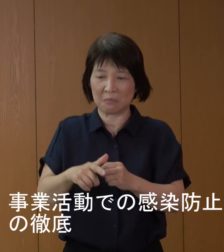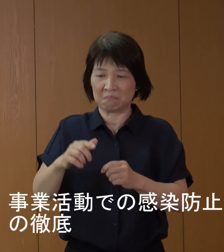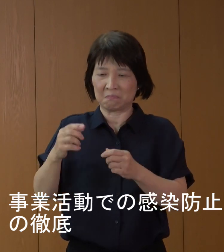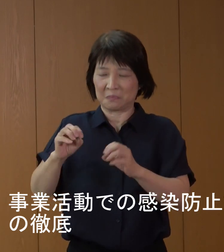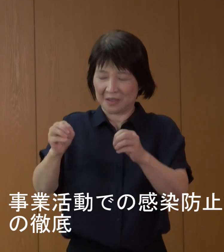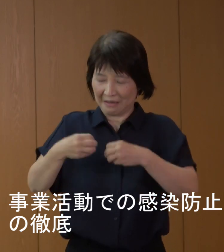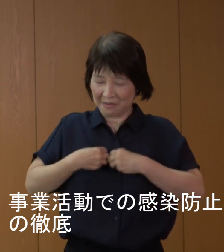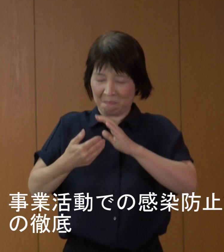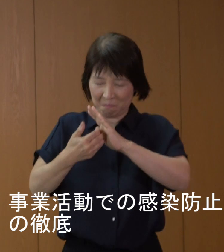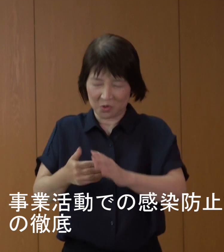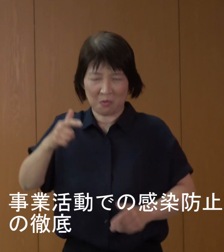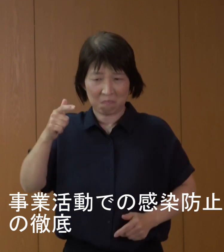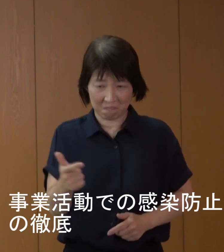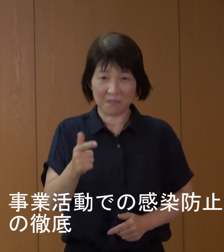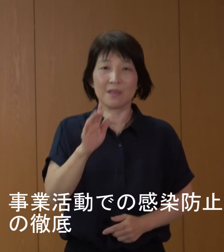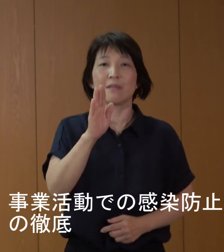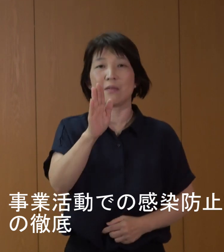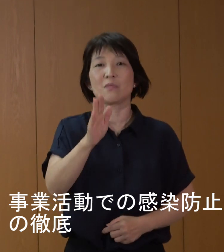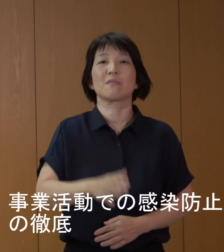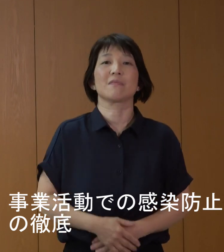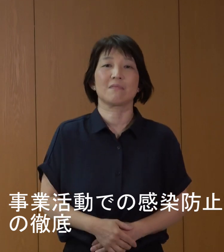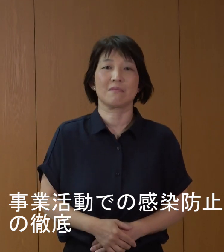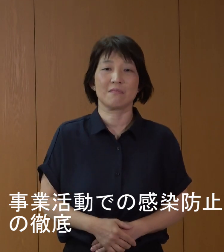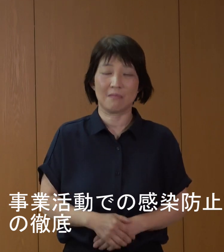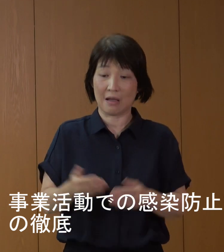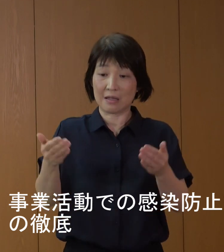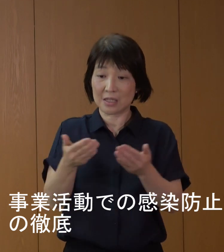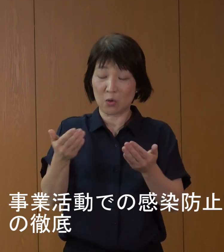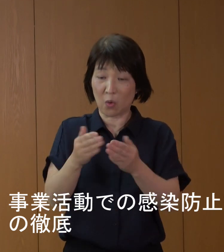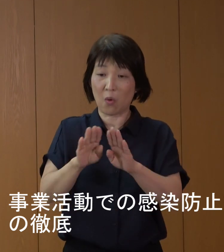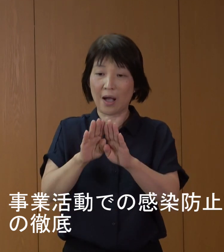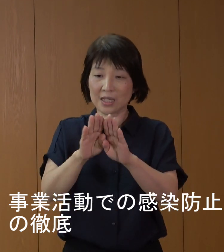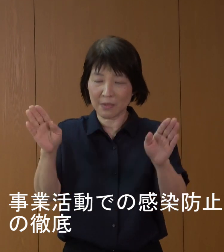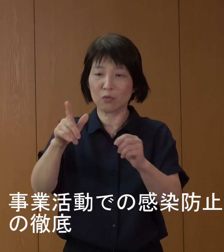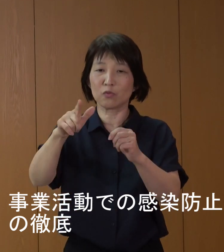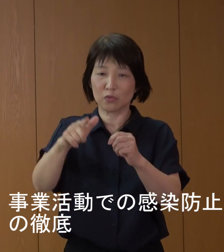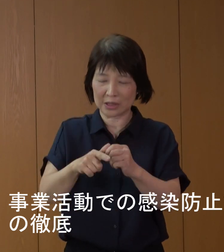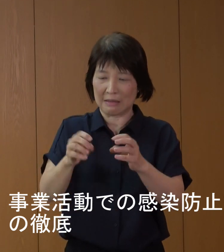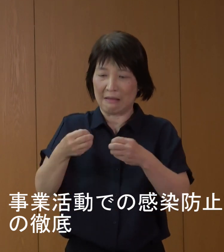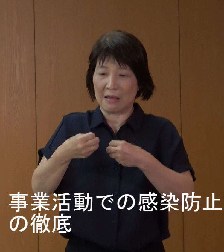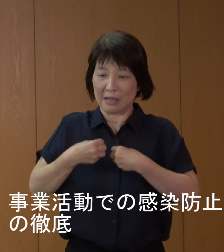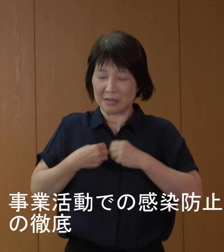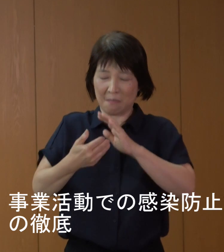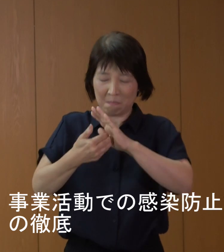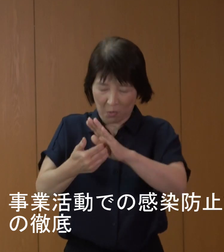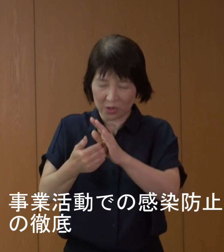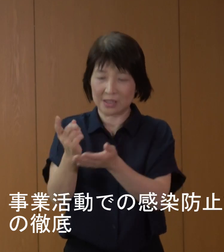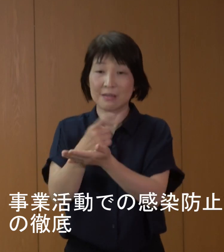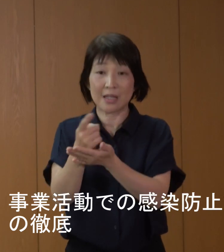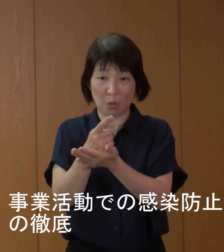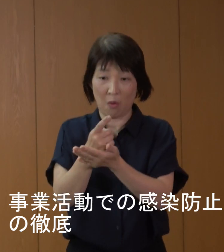事業活動にあたっては、業種ごとの感染拡大予防ガイドラインなどを踏まえ